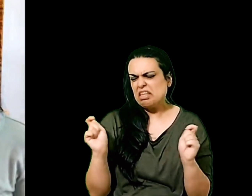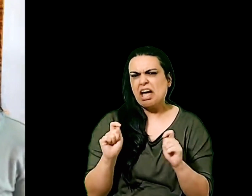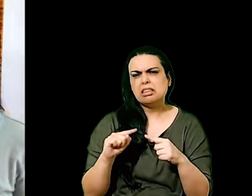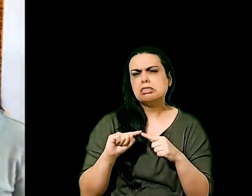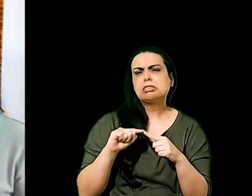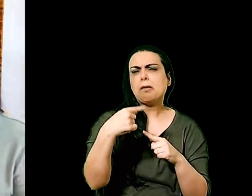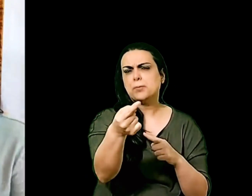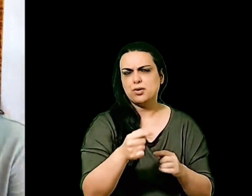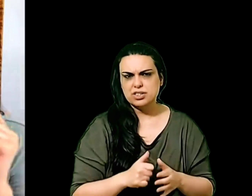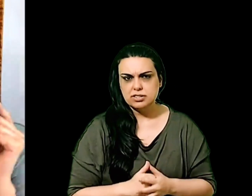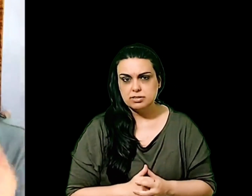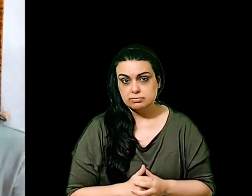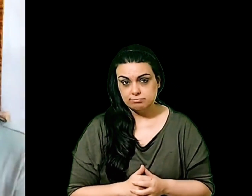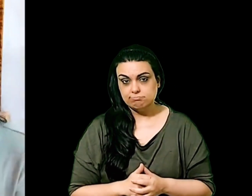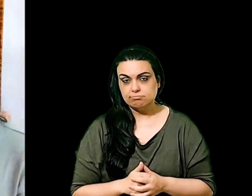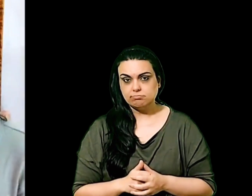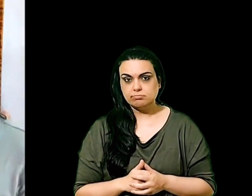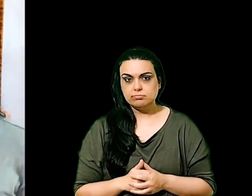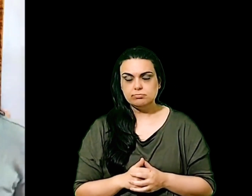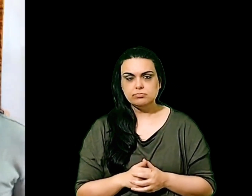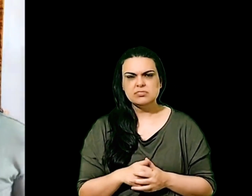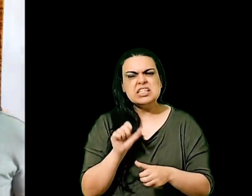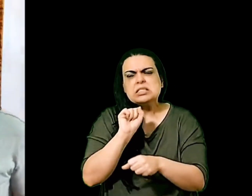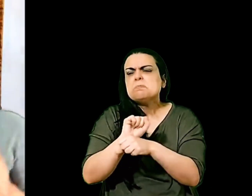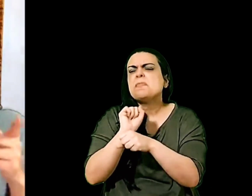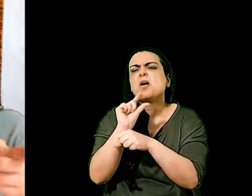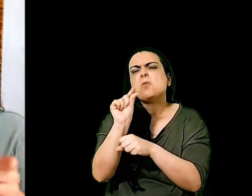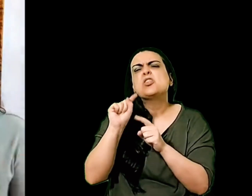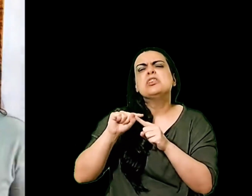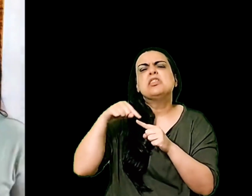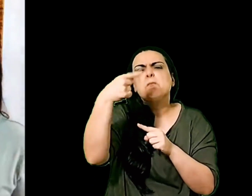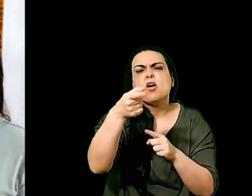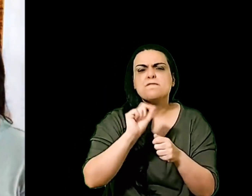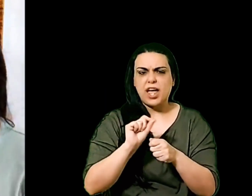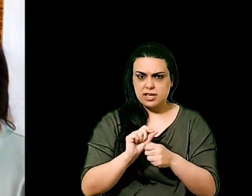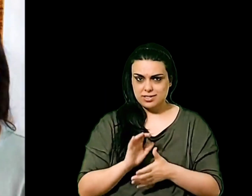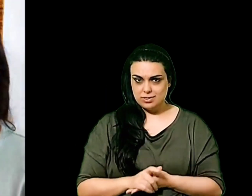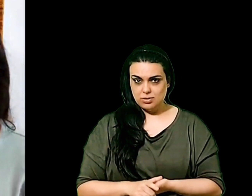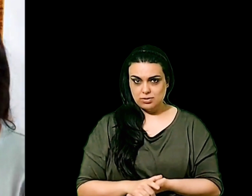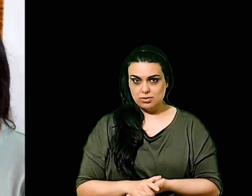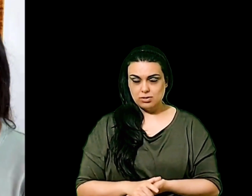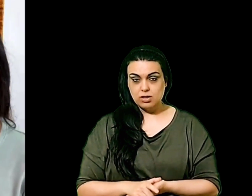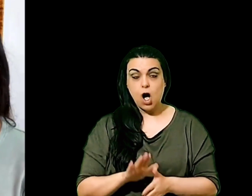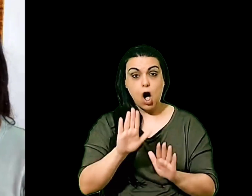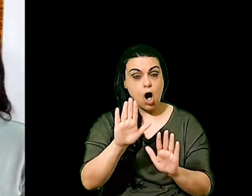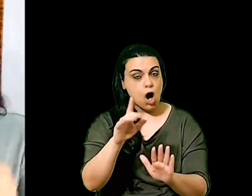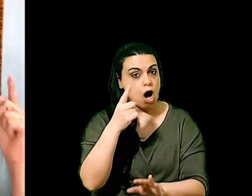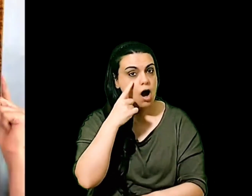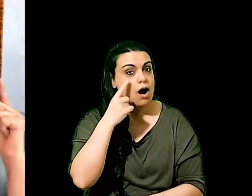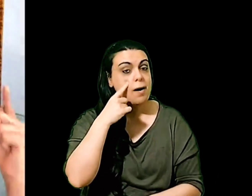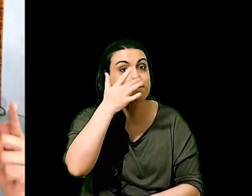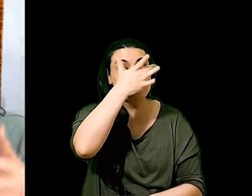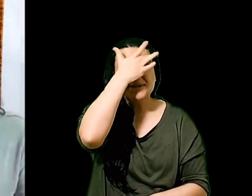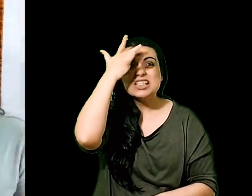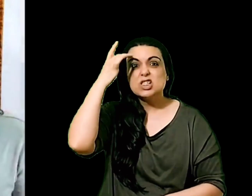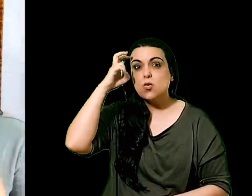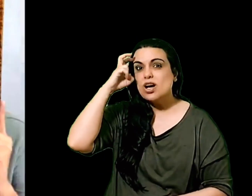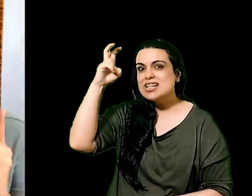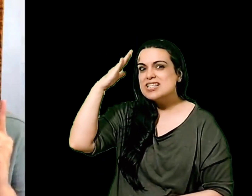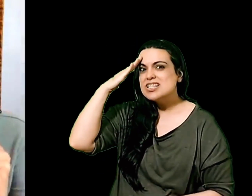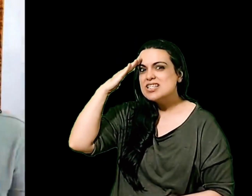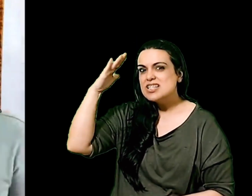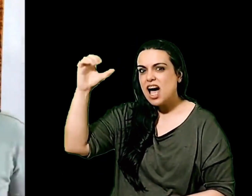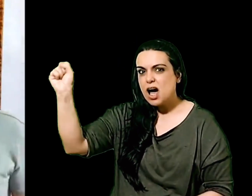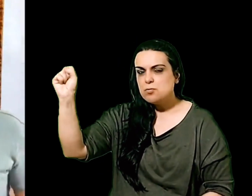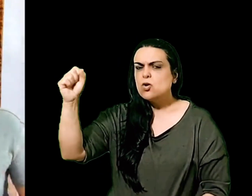chegará. Outra frase que eu sublinhei, e a gente já vai pro tópico 3. O sábio, olha o